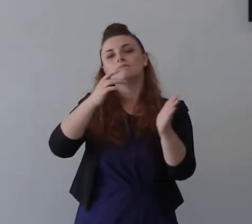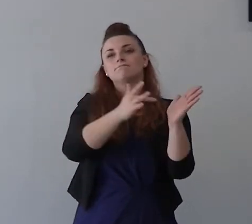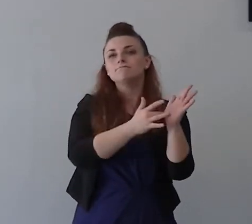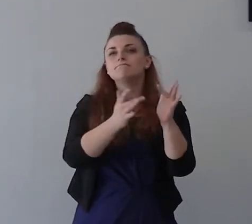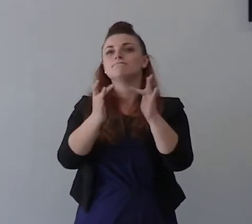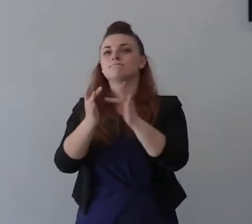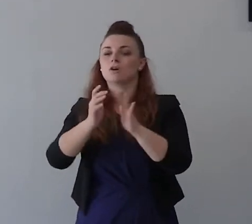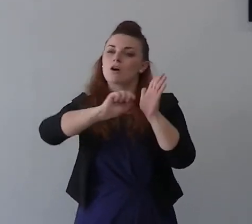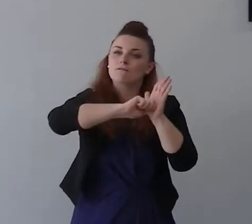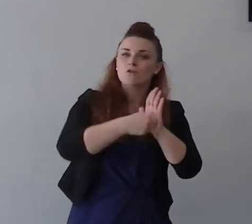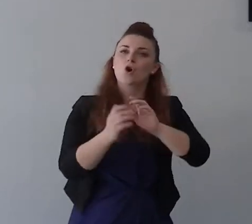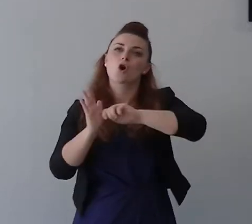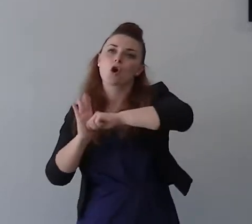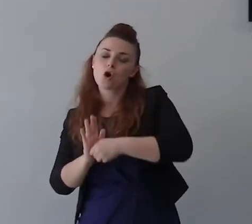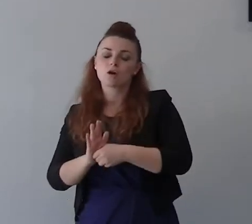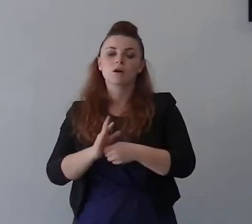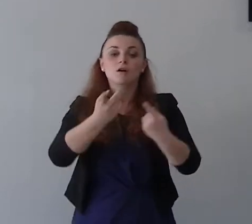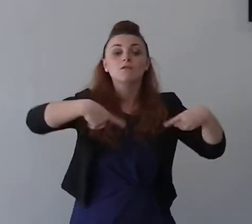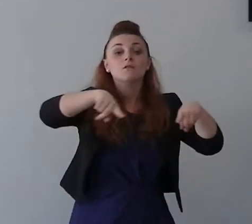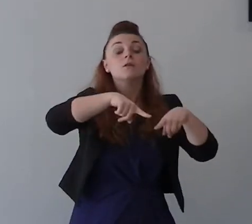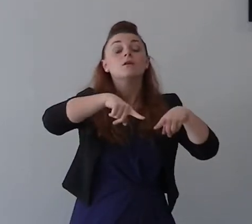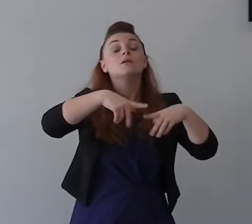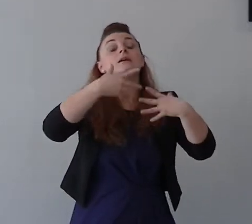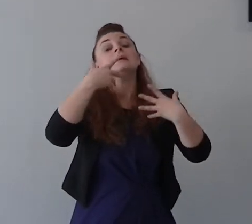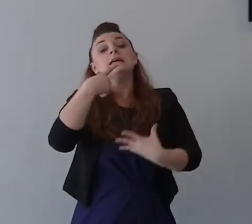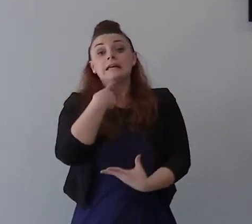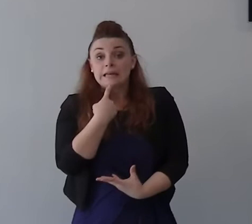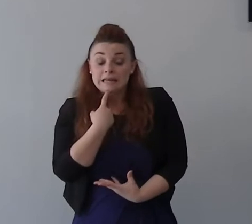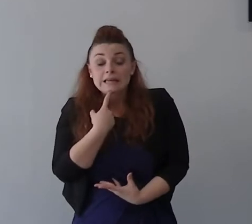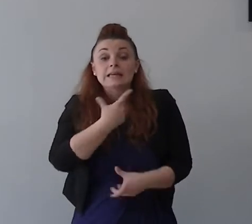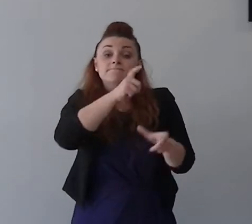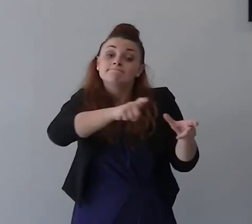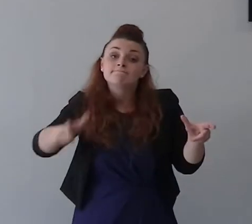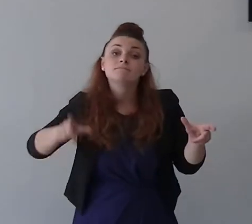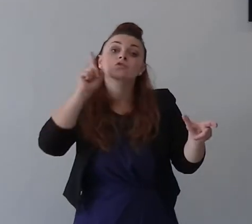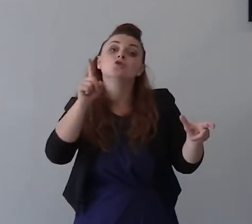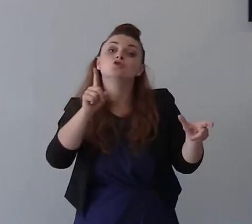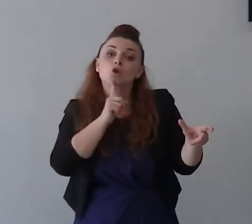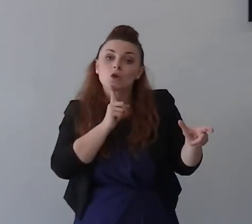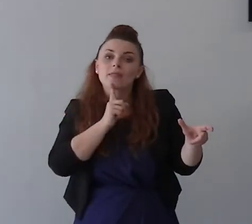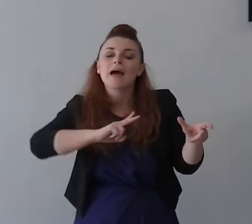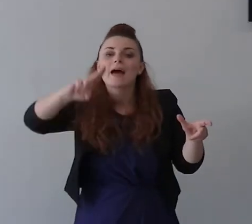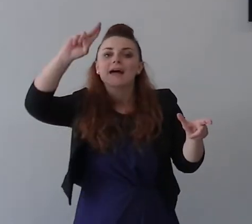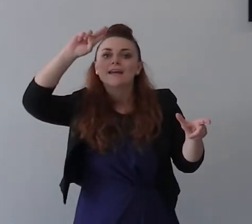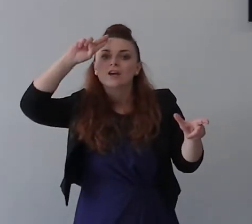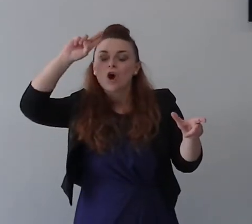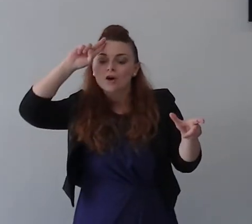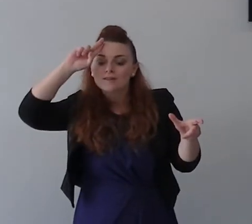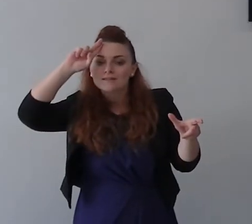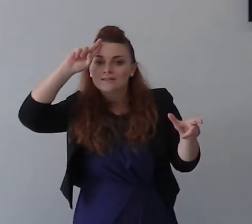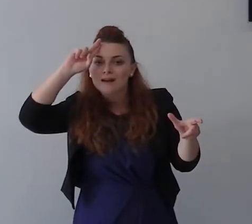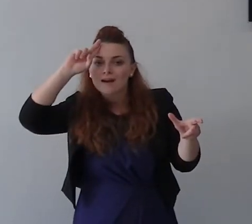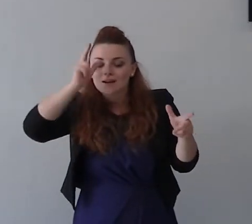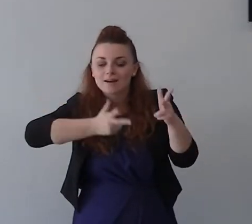faccio. Chi è sordo lo fa ogni volta che pronuncia Gesù. Ogni volta che lo pronuncia si ricorda che